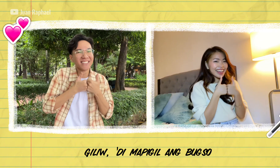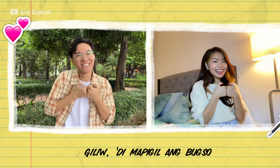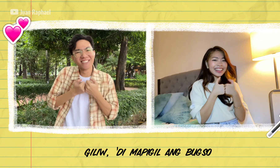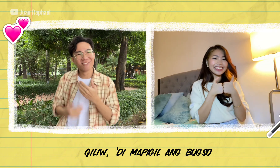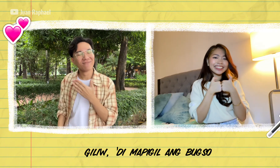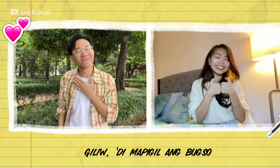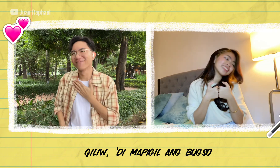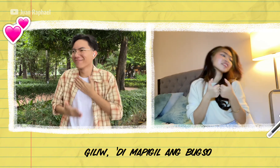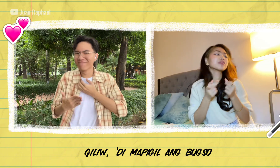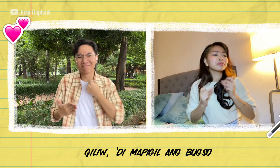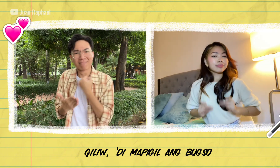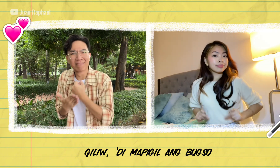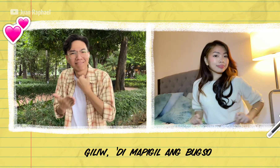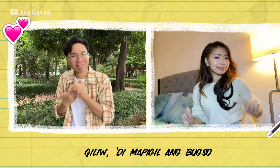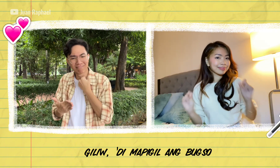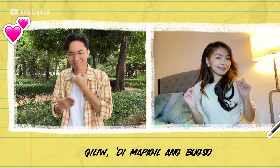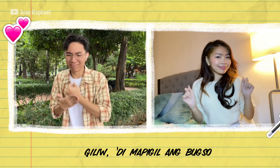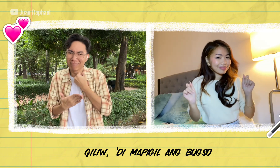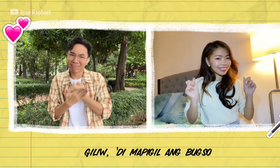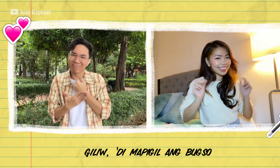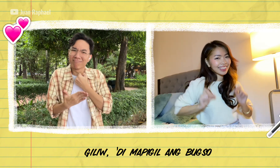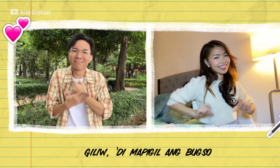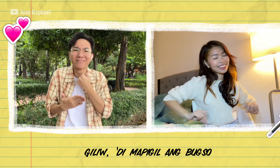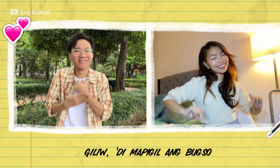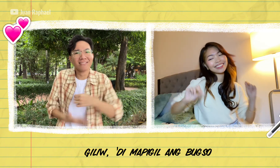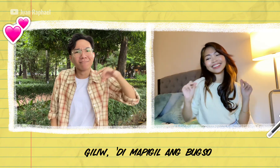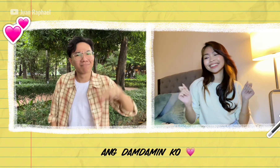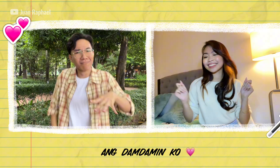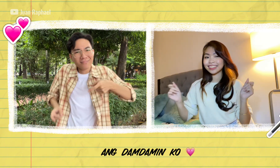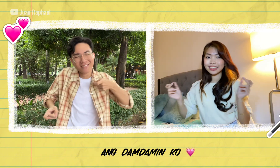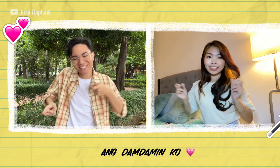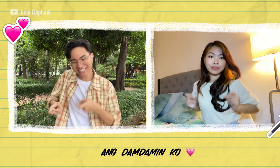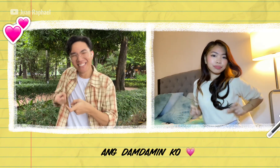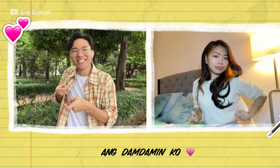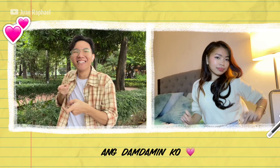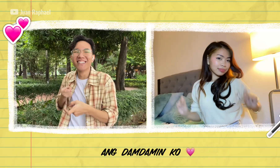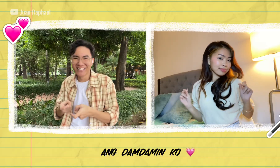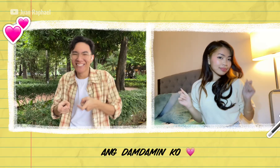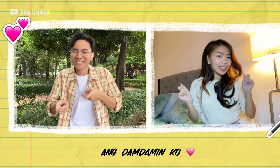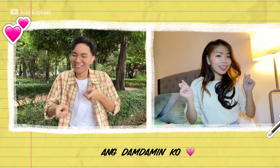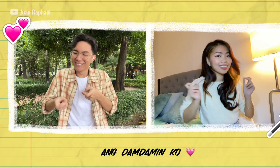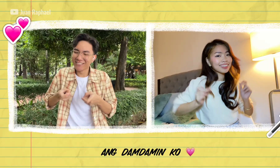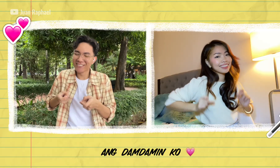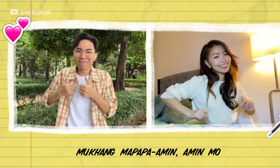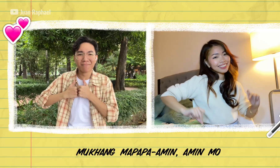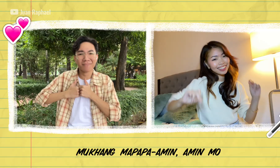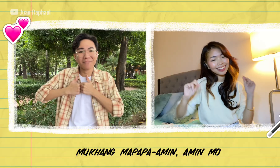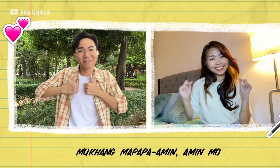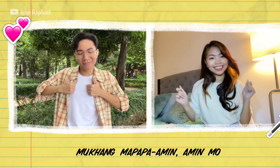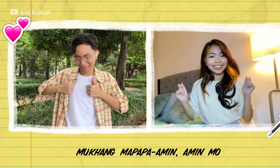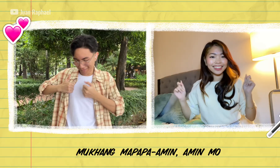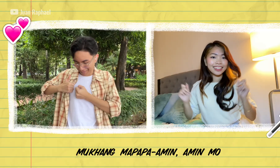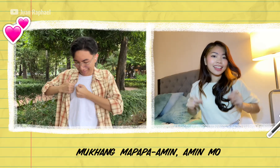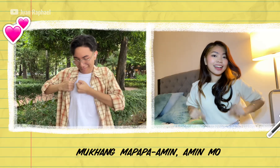Giliw, di mapigil ang puso. Ang damdamin ko, mukhang mapapaamin